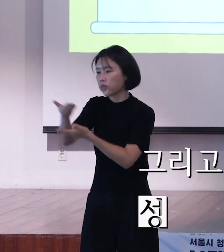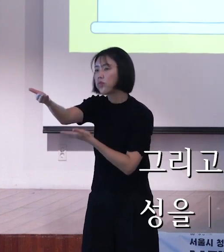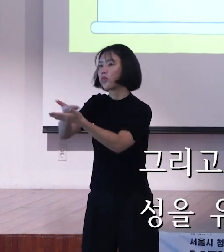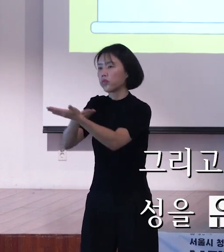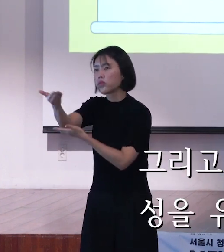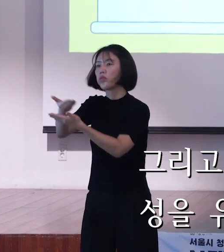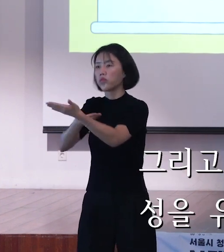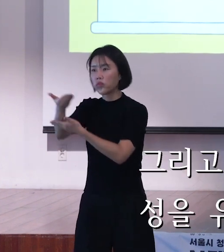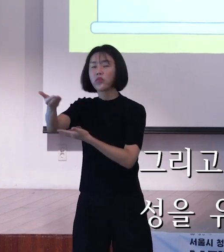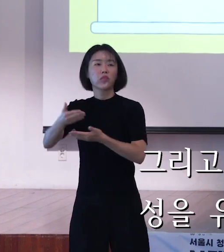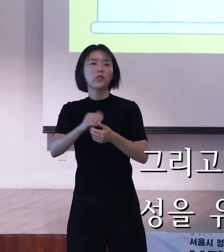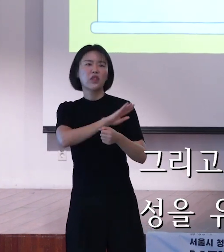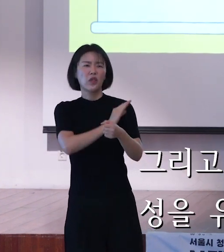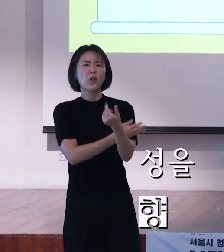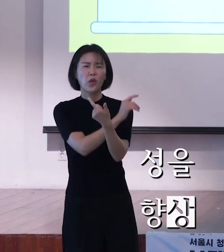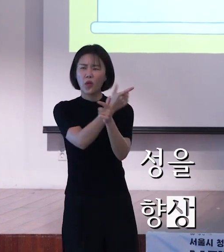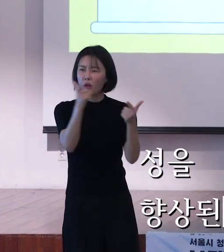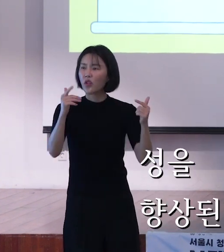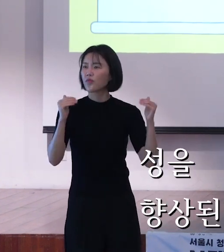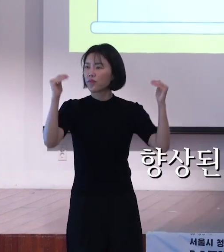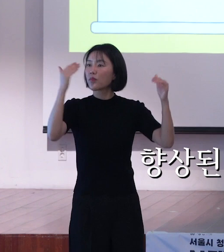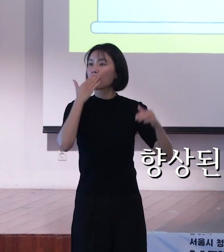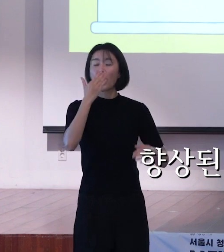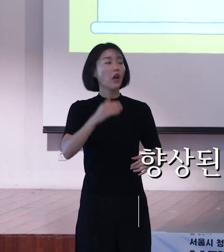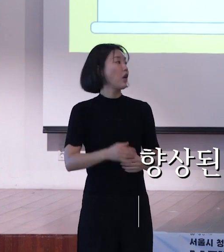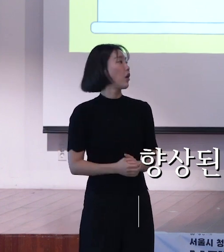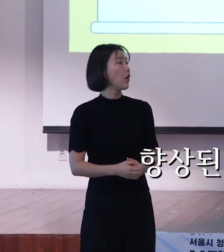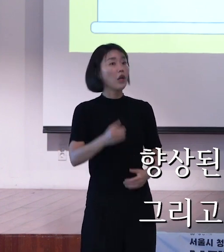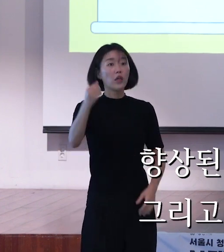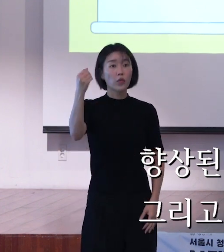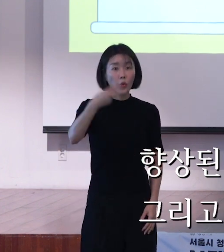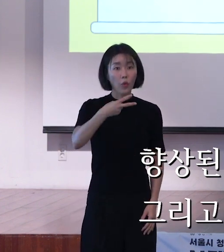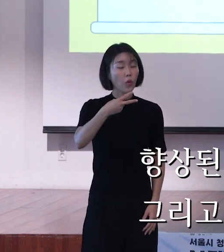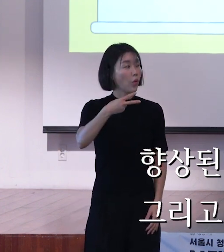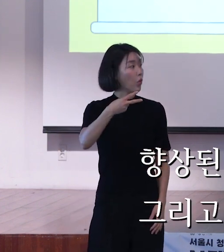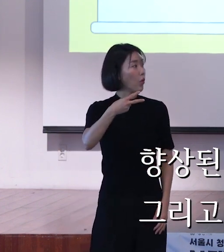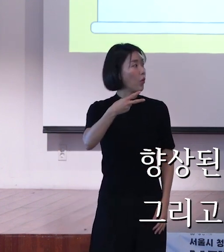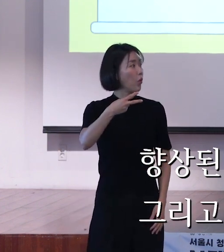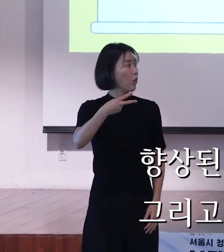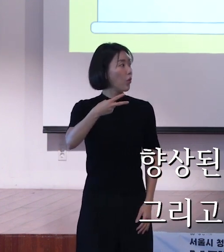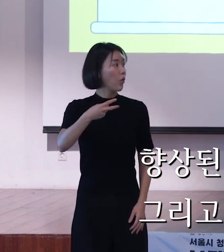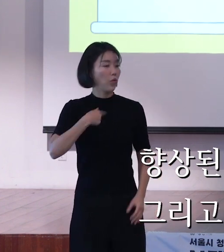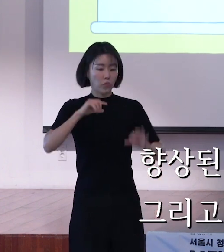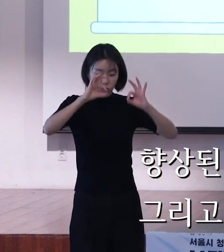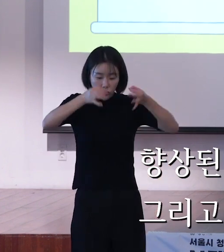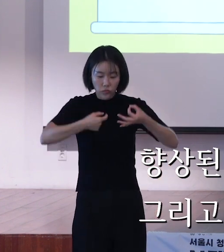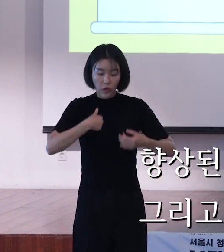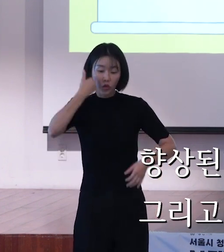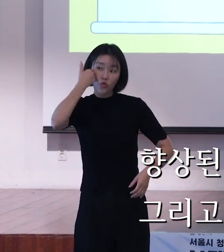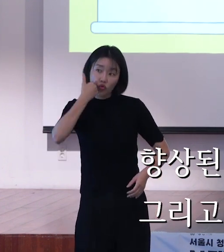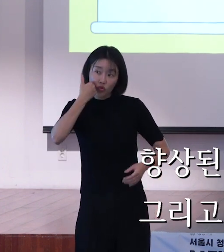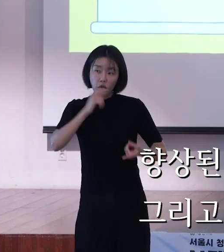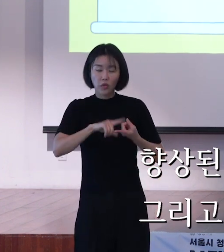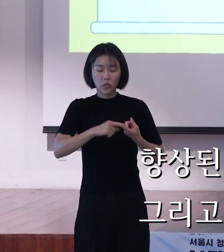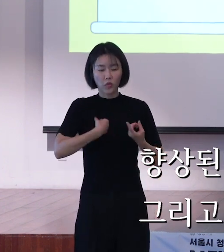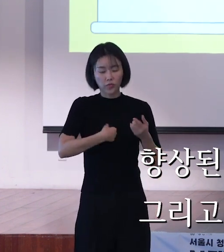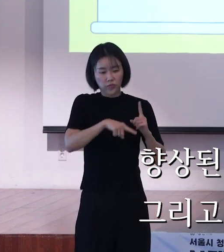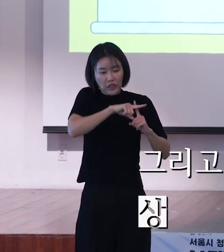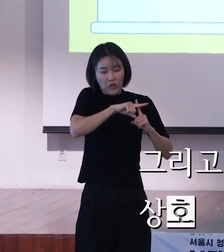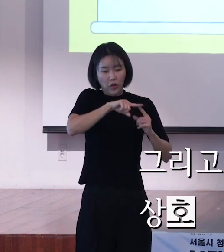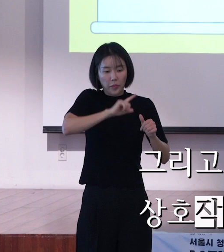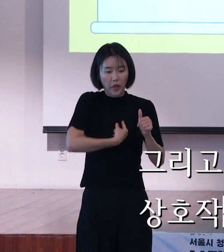유지시키는 능력이 향상된다고 합니다. 그리고 긍정적인 정서적